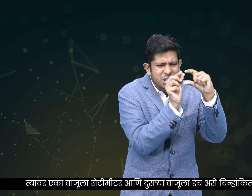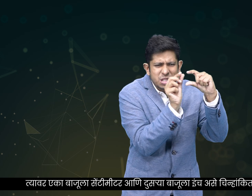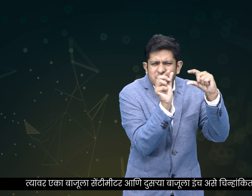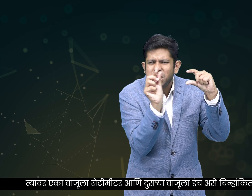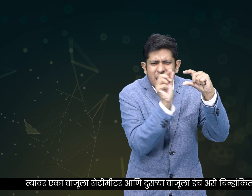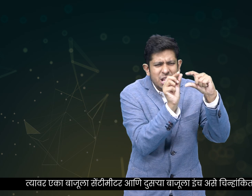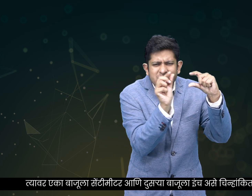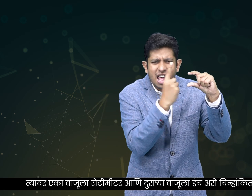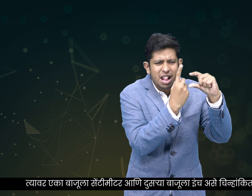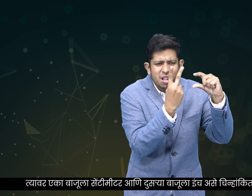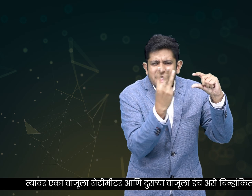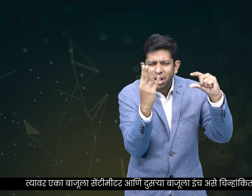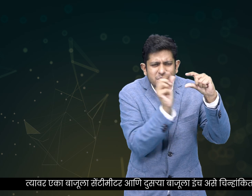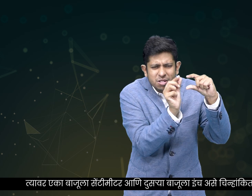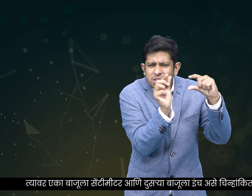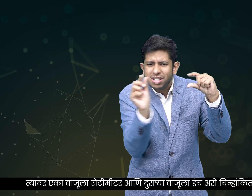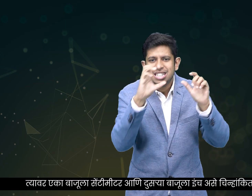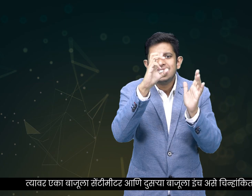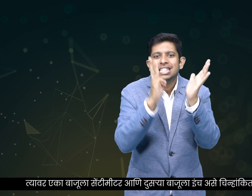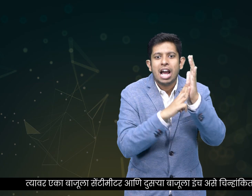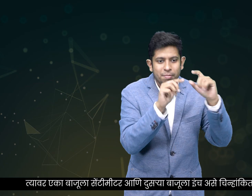इंच असे चिन्हांकित केलेले आहे.